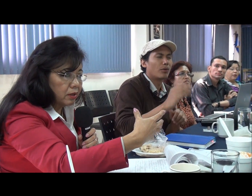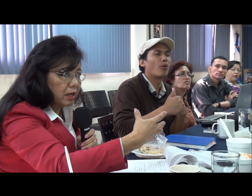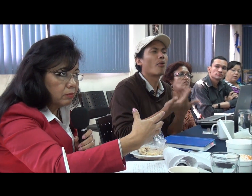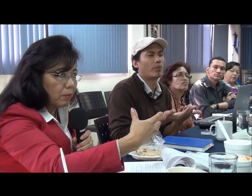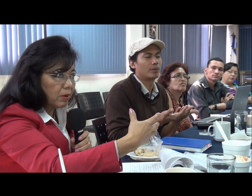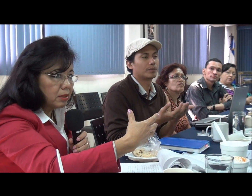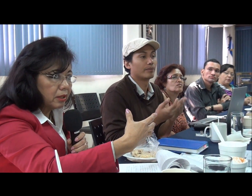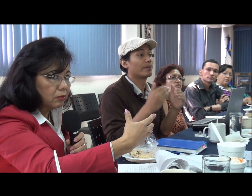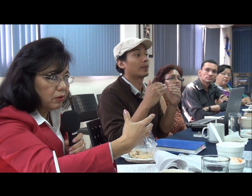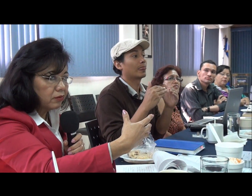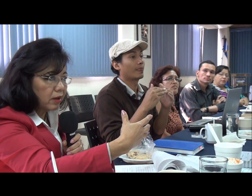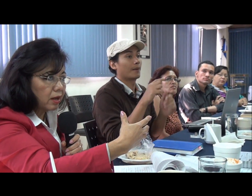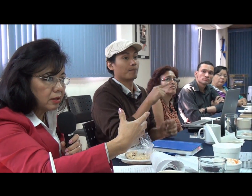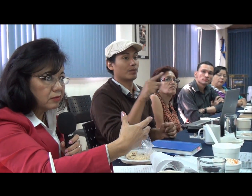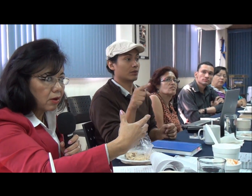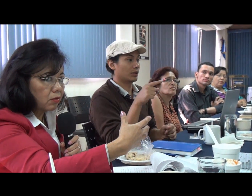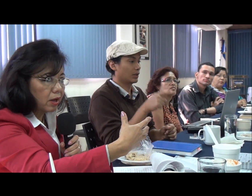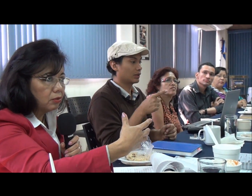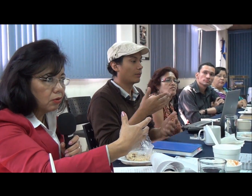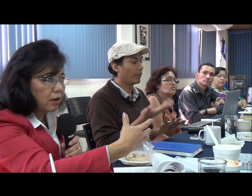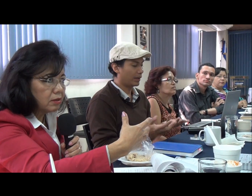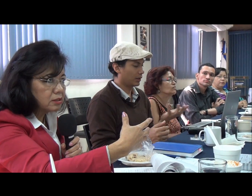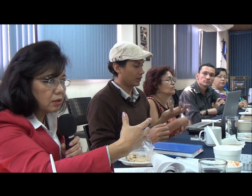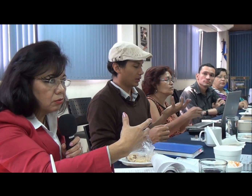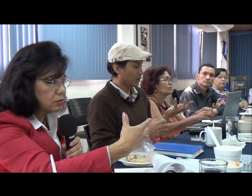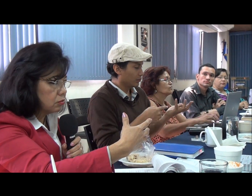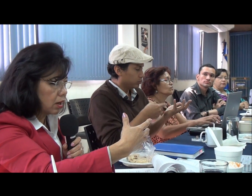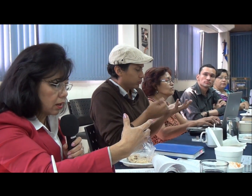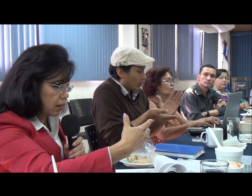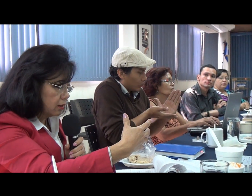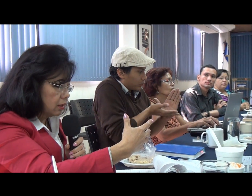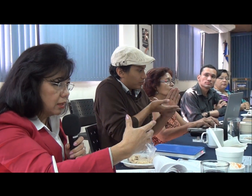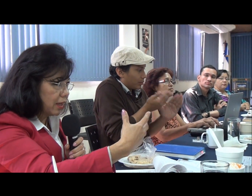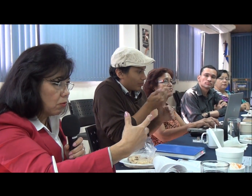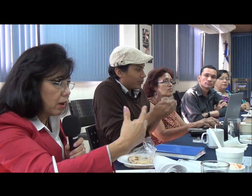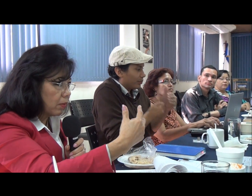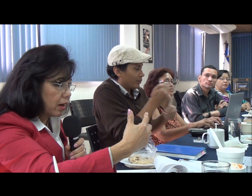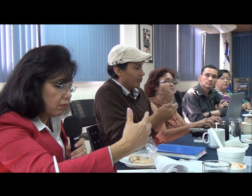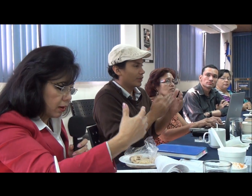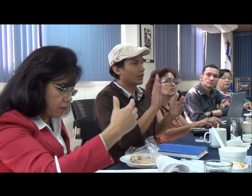les va permitiendo irse desarrollando y avanzando en su carrera. Les dejo la palabra.